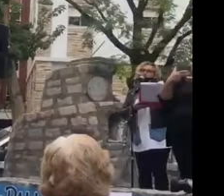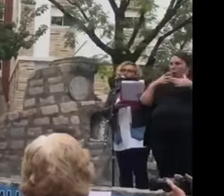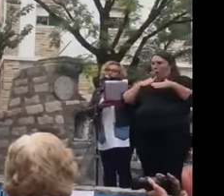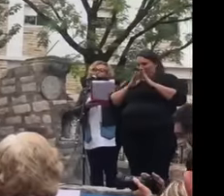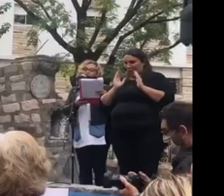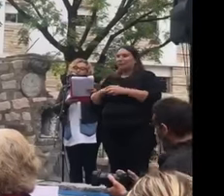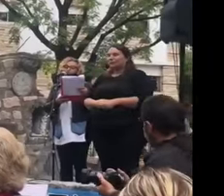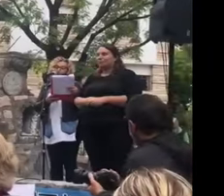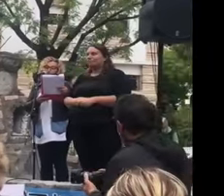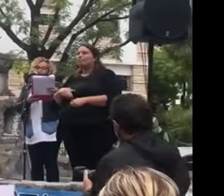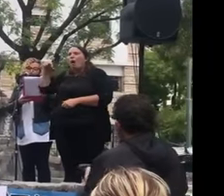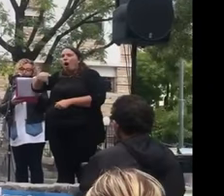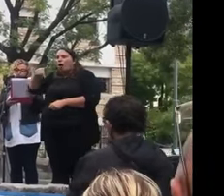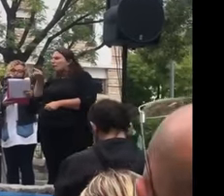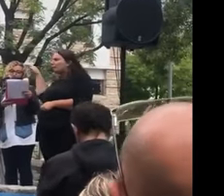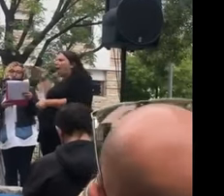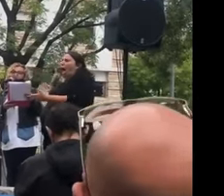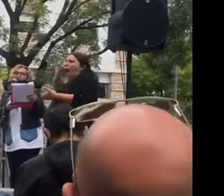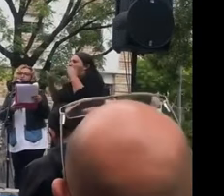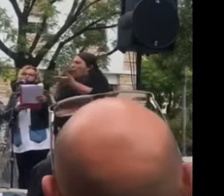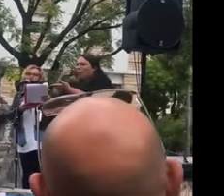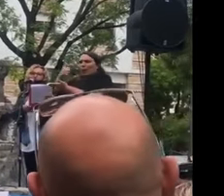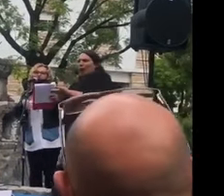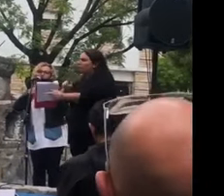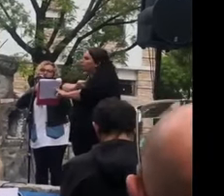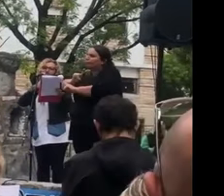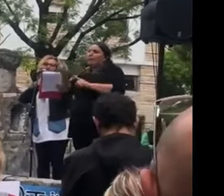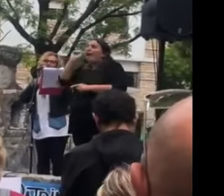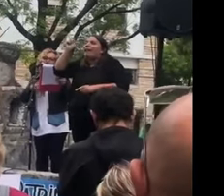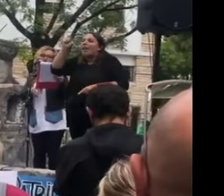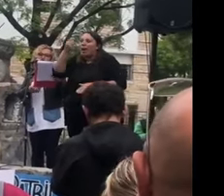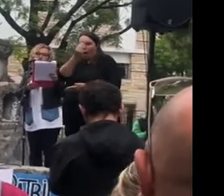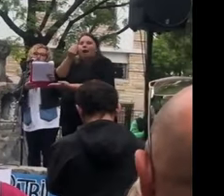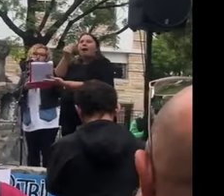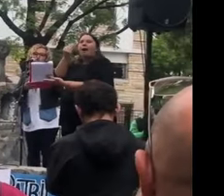Pero hoy no les voy a hablar yo. Están los representantes de las distintas asociaciones. la Comisión de Discapacidad nadar.